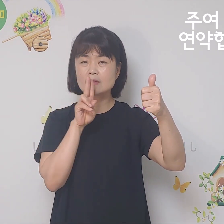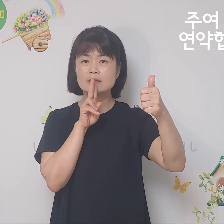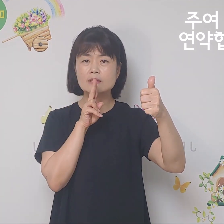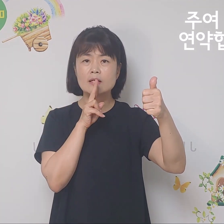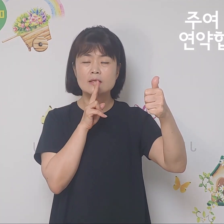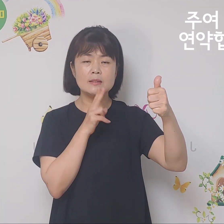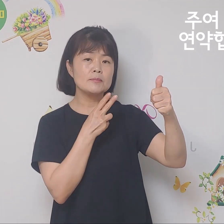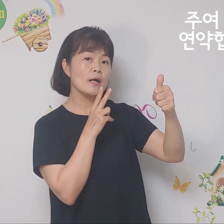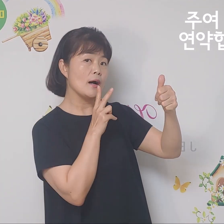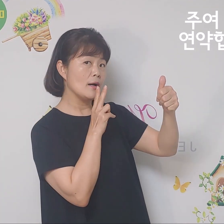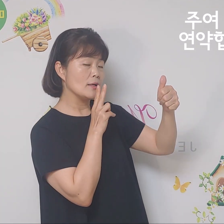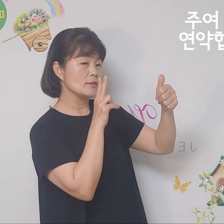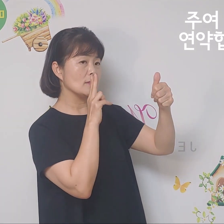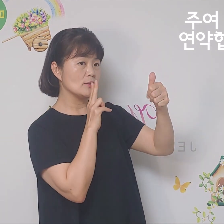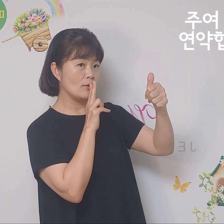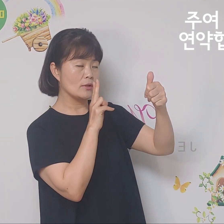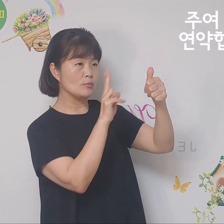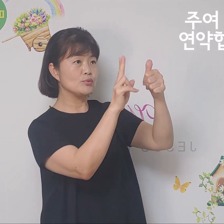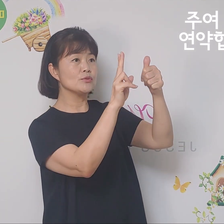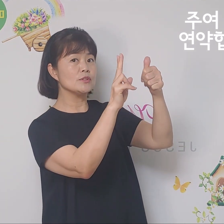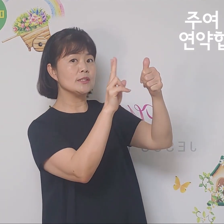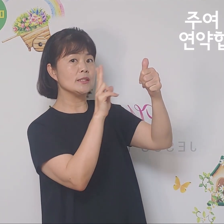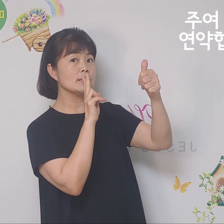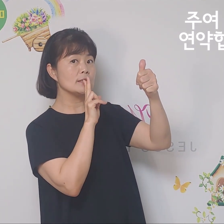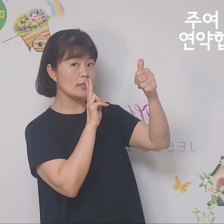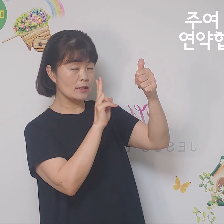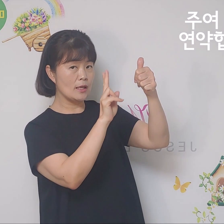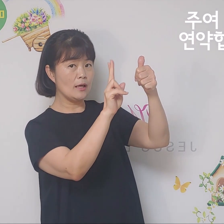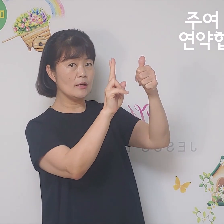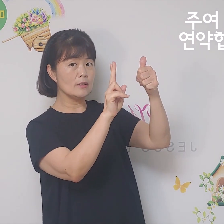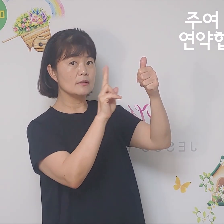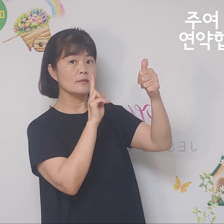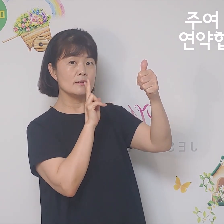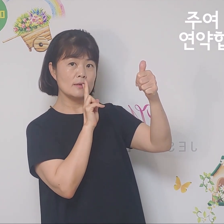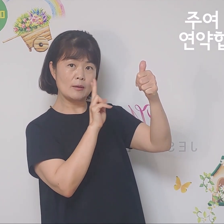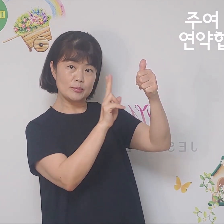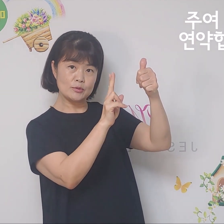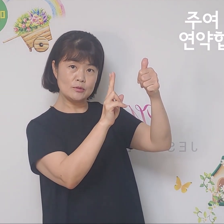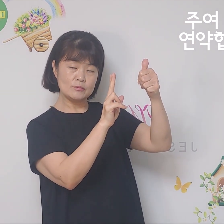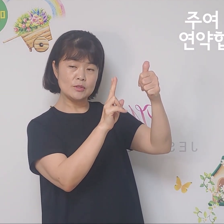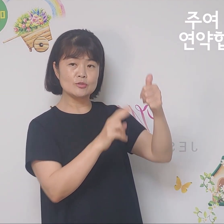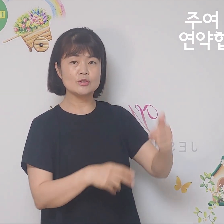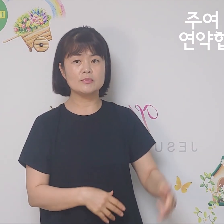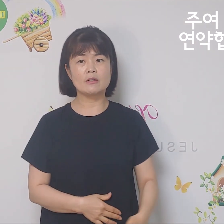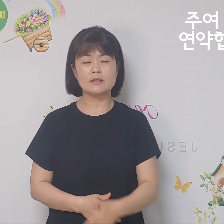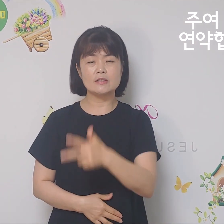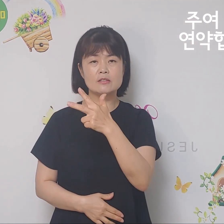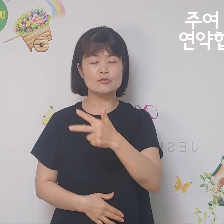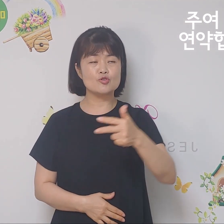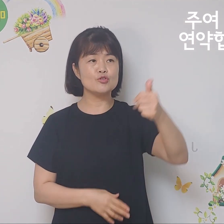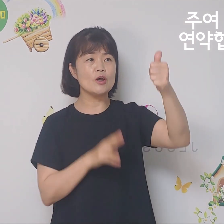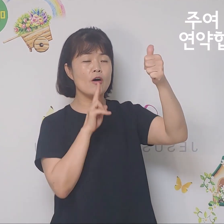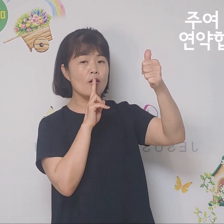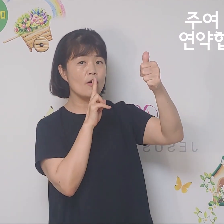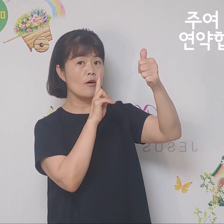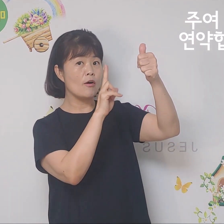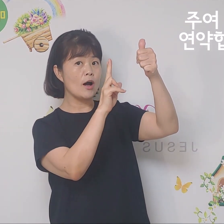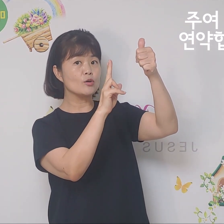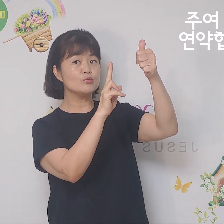손가락을 입가에서 대서 이렇게 부르듯이 그냥 이렇게 앞으로 밀어주시면 될 것 같아요. 그래서 주여 하고